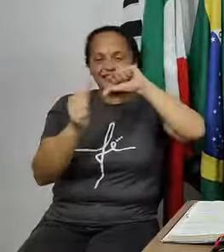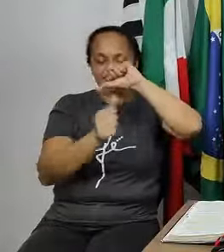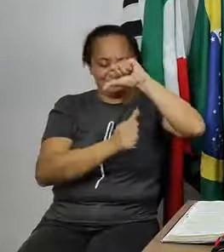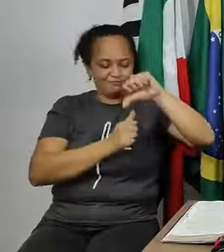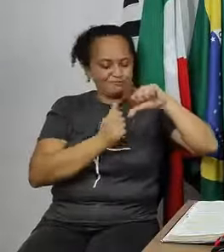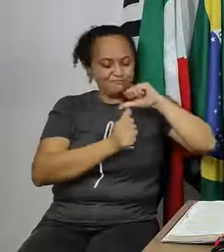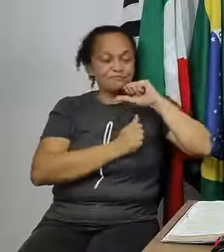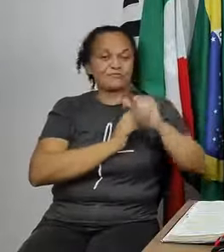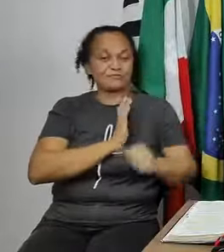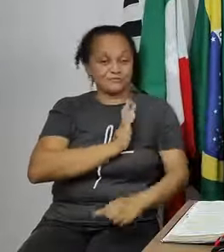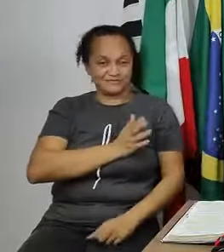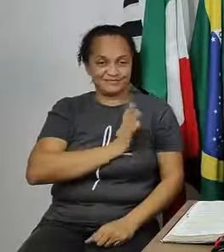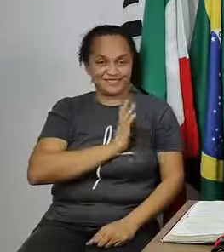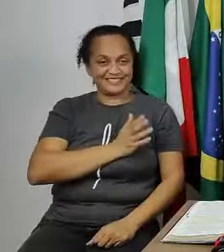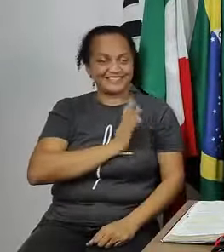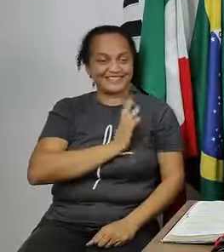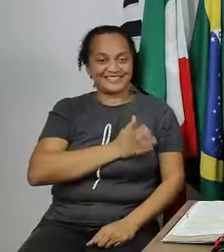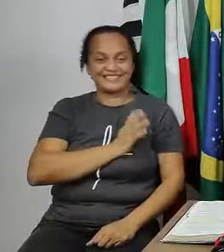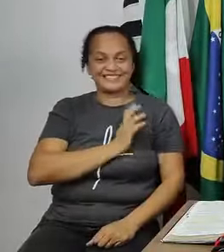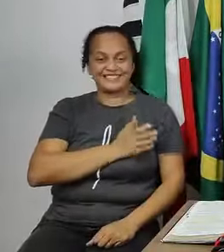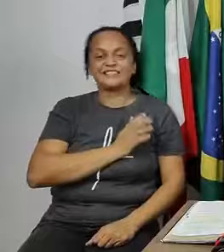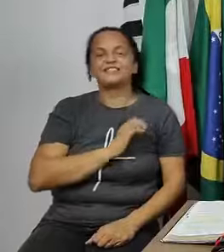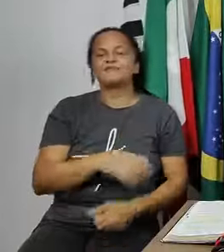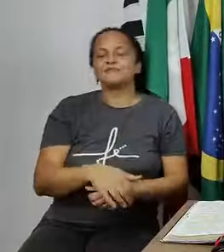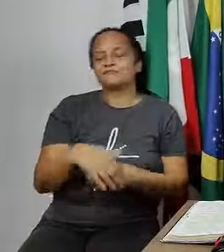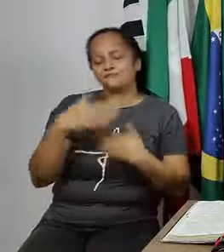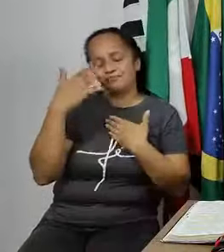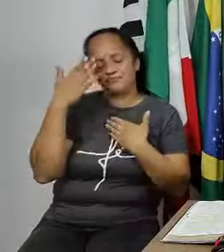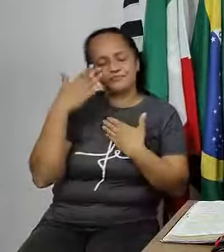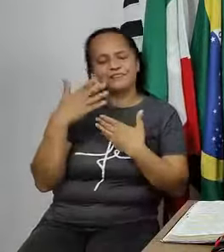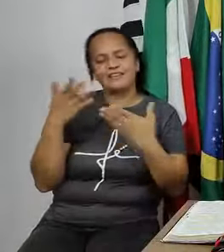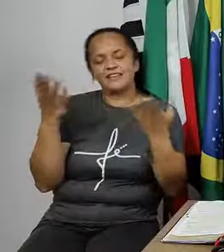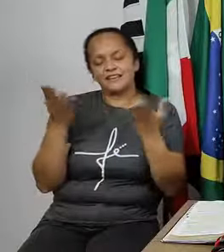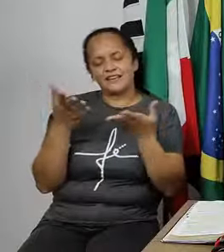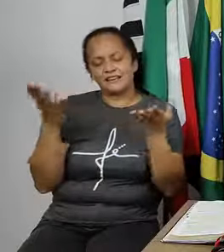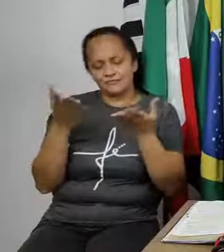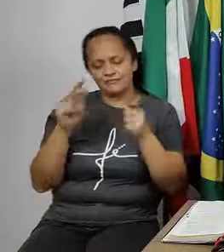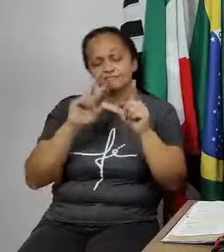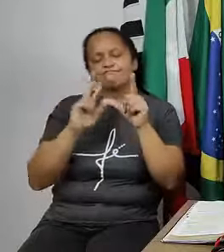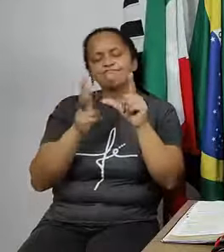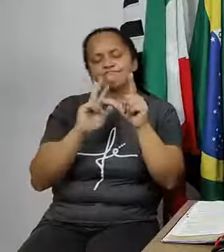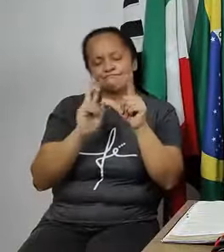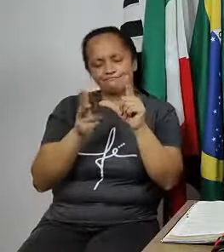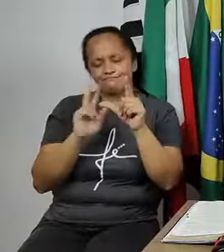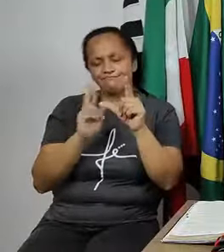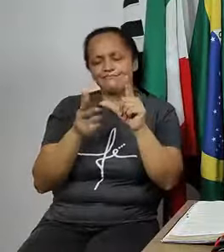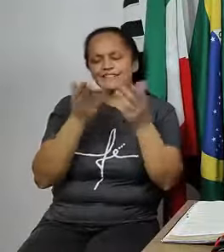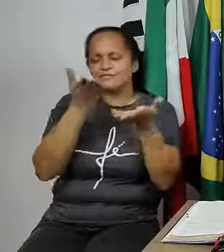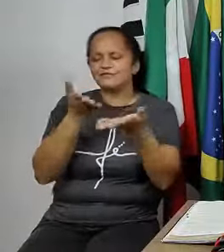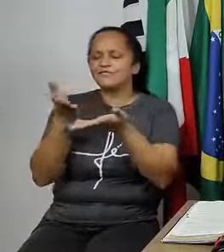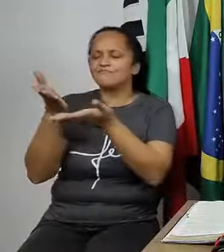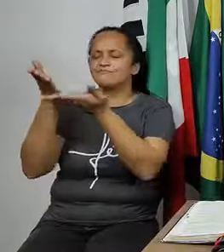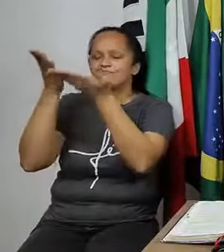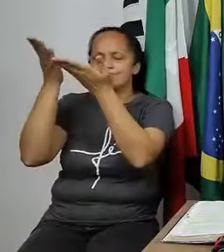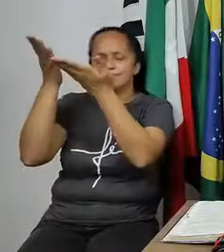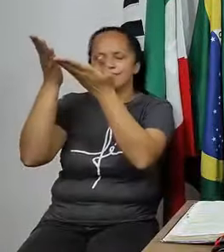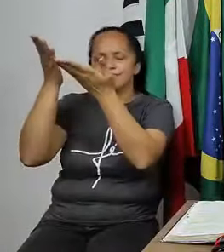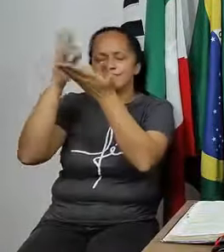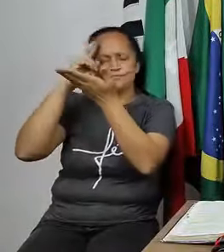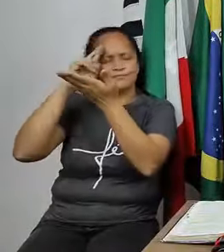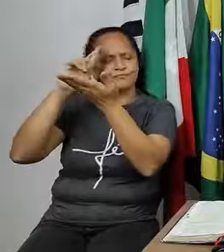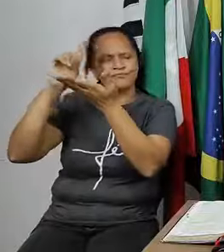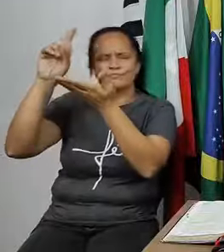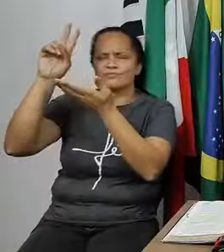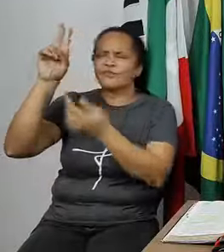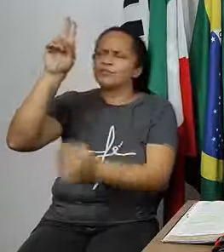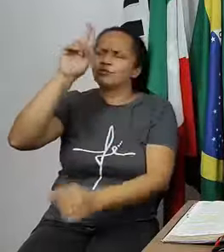vazia, mas cumpre o seu propósito. E eu coloco essa live que vamos ter agora diante do Senhor.